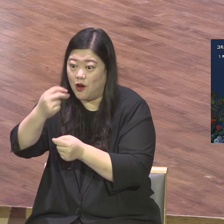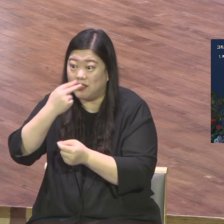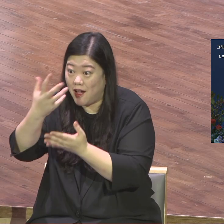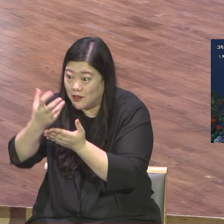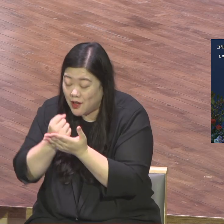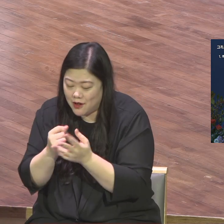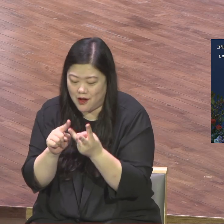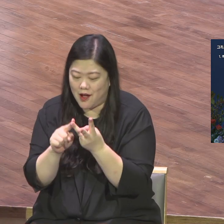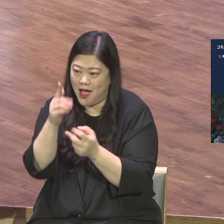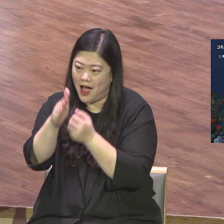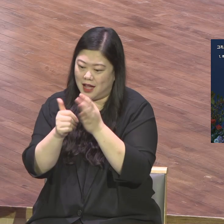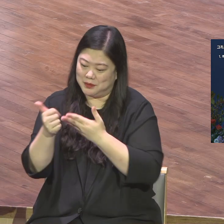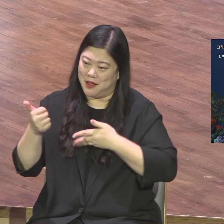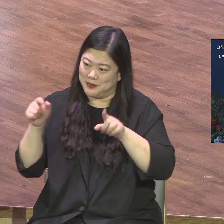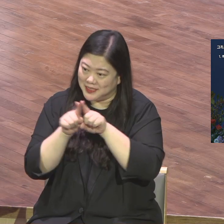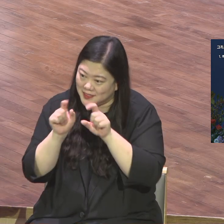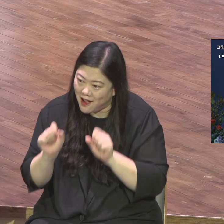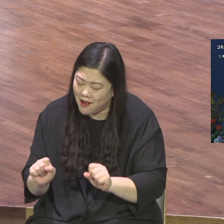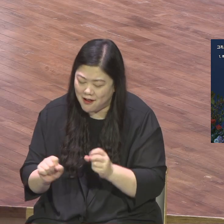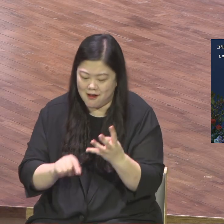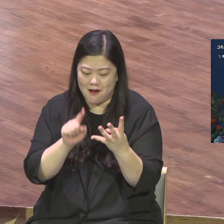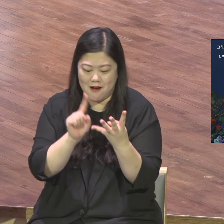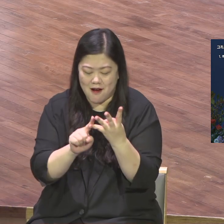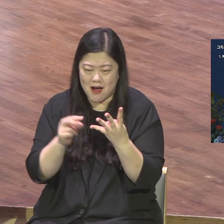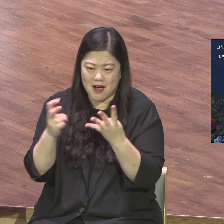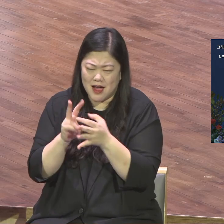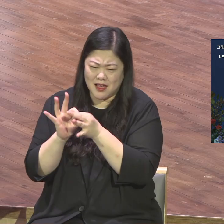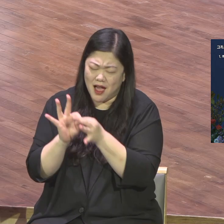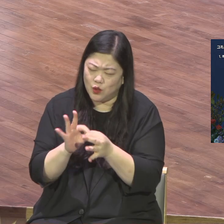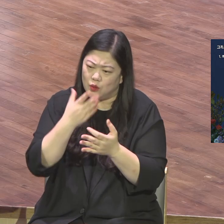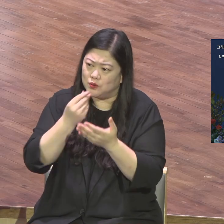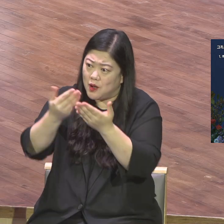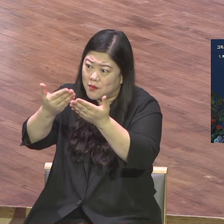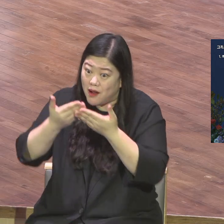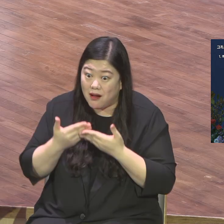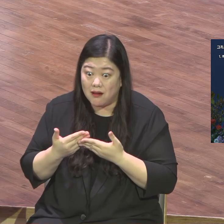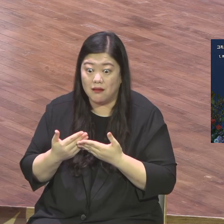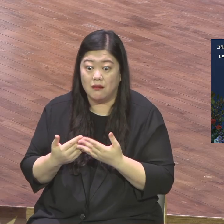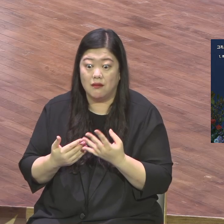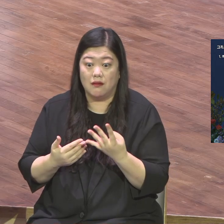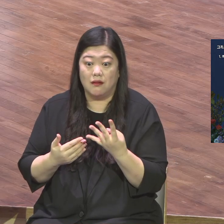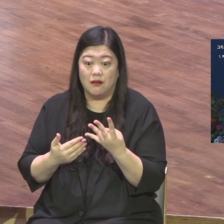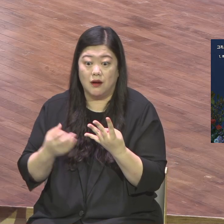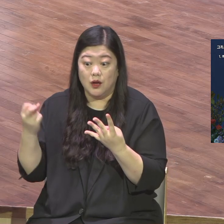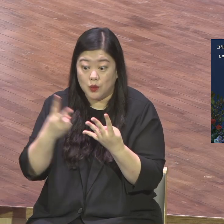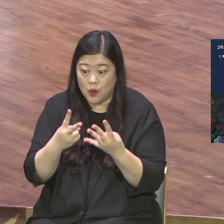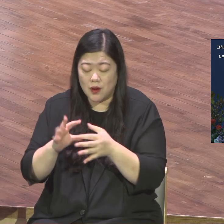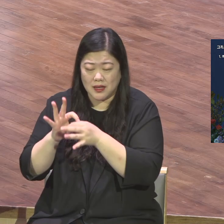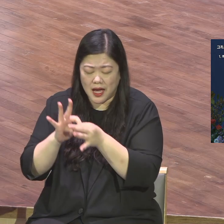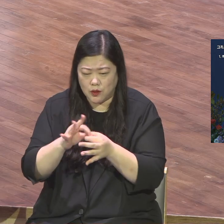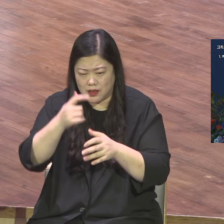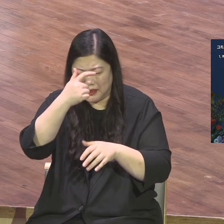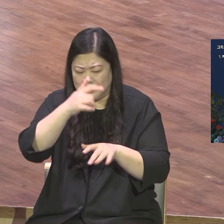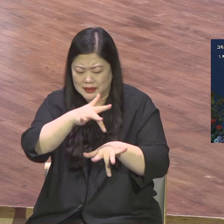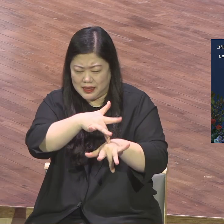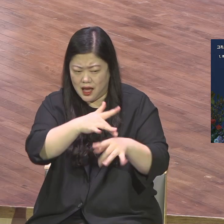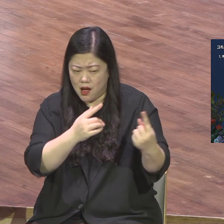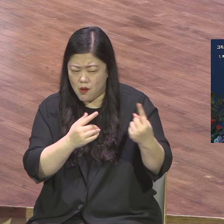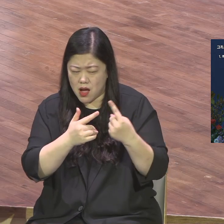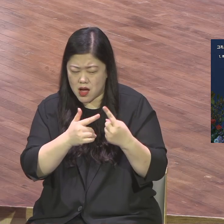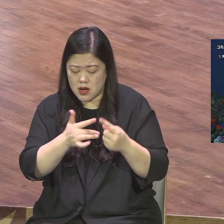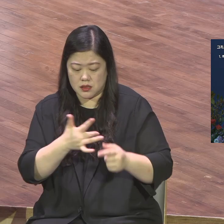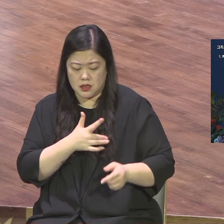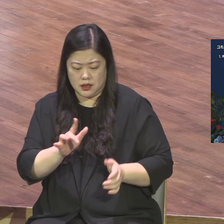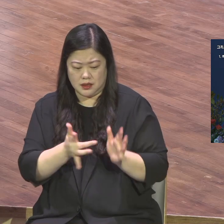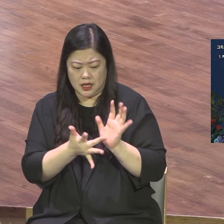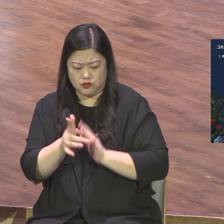나와 함께 하심을 감사하시기 바랍니다. 선사 보호를 받을 수 있는 권세 있음을 감사하시기 바랍니다. 흑암 물칠 수 있는 권세 주신 거 감사하시기